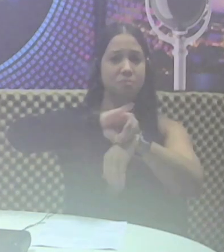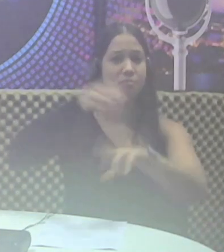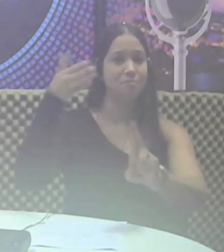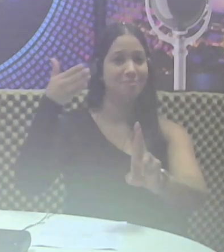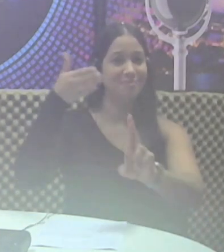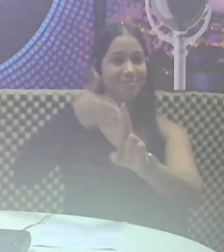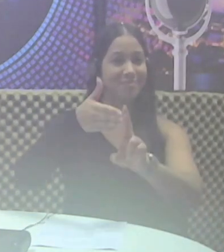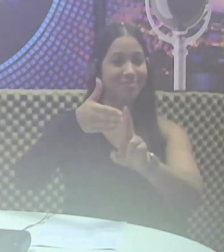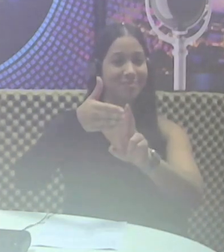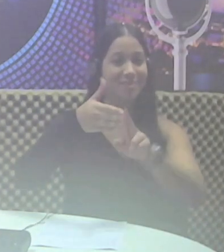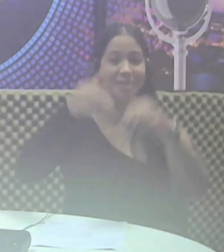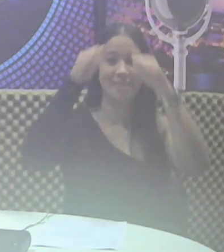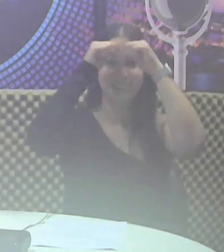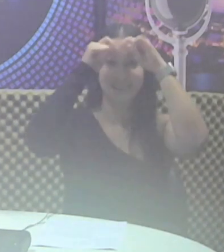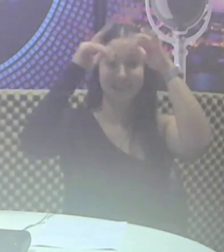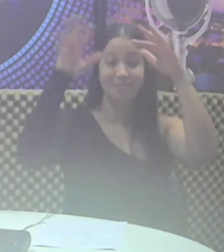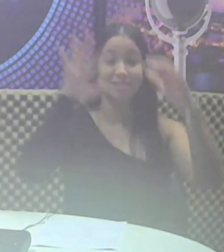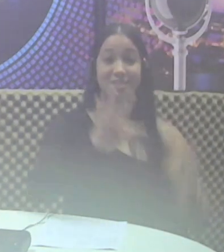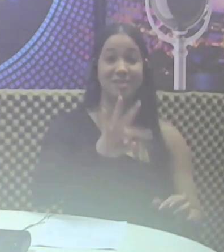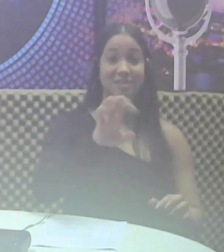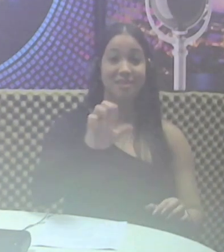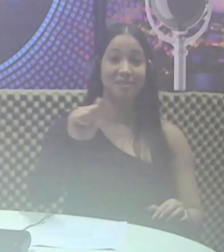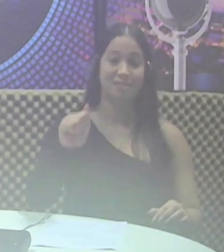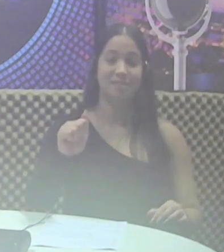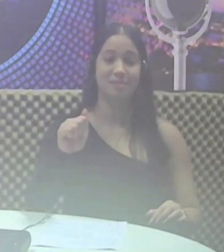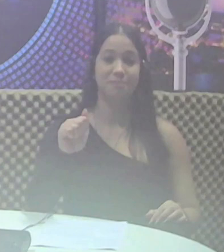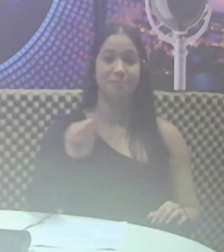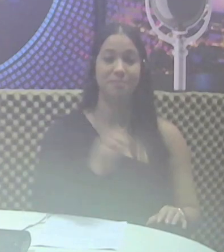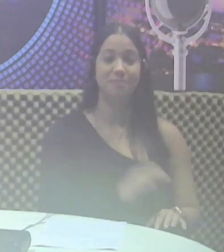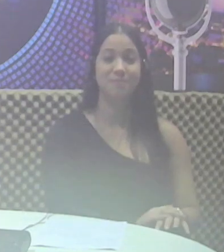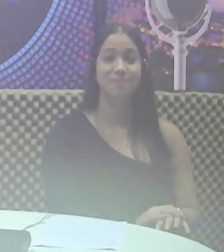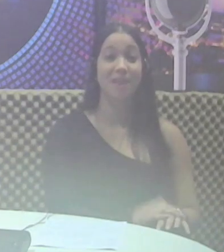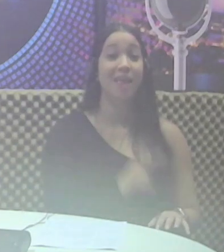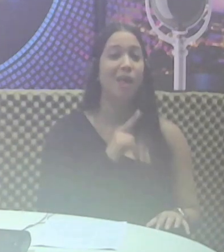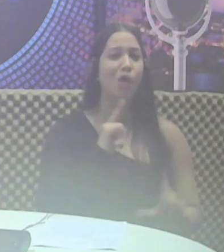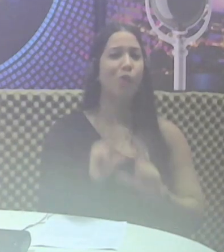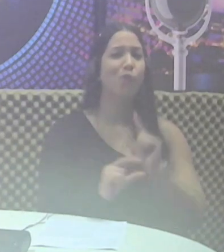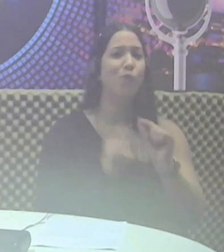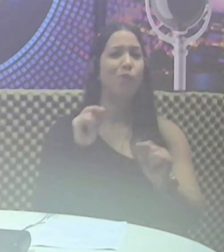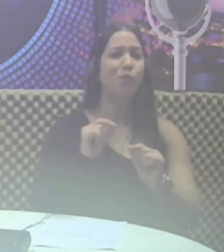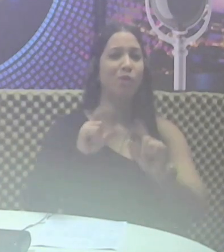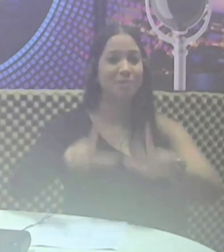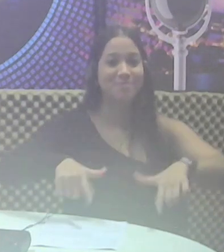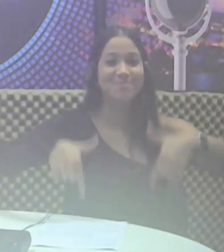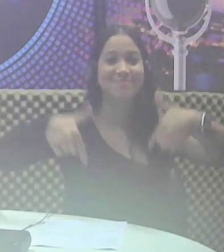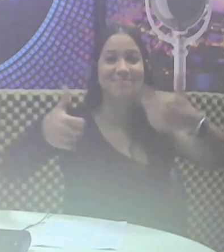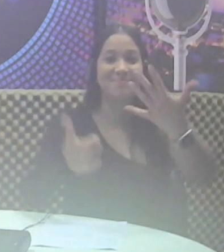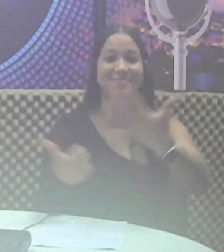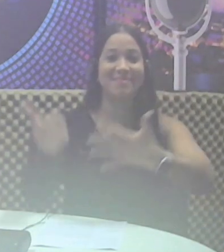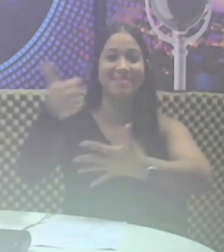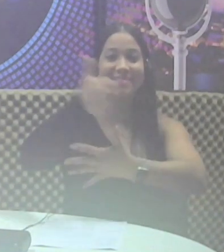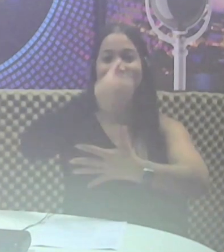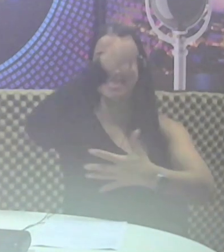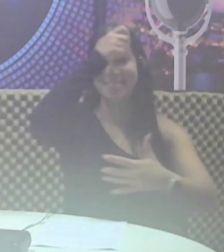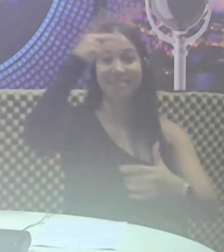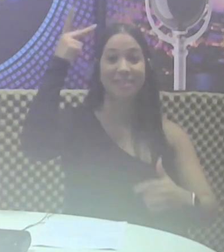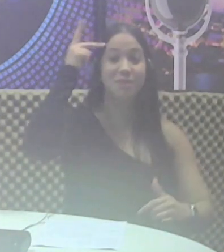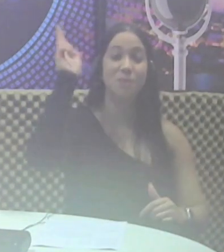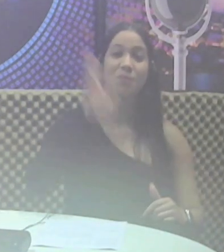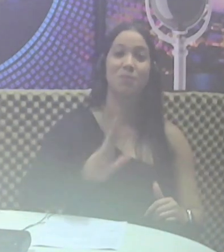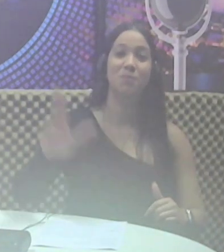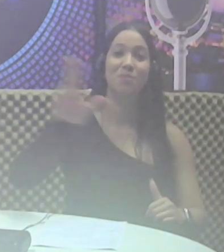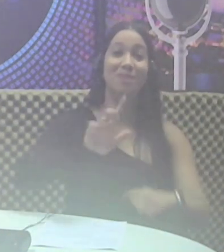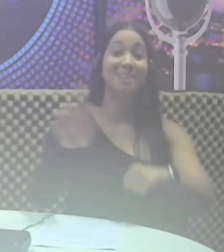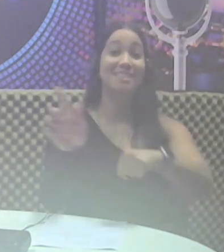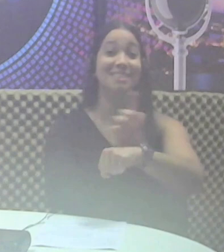em Transtorno do Espectro Autista, o CRTEA, é uma iniciativa pioneira da Prefeitura de Uberlândia, sob a